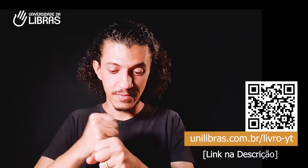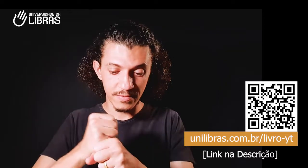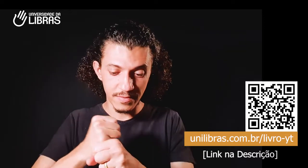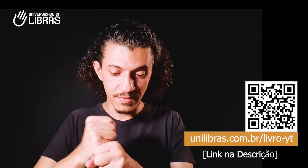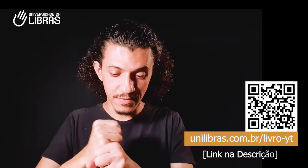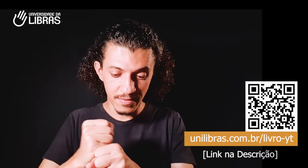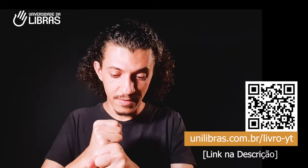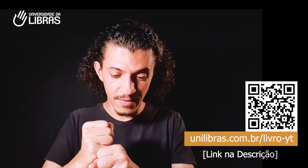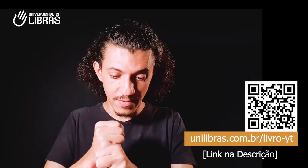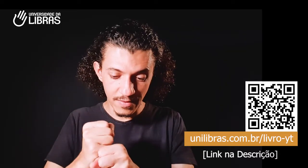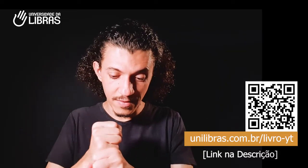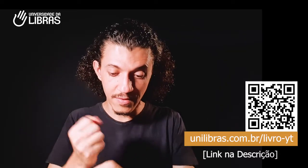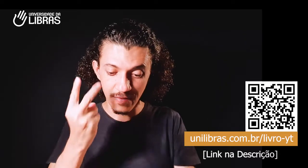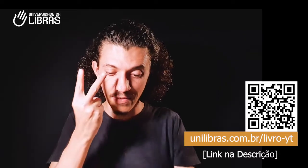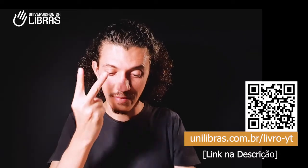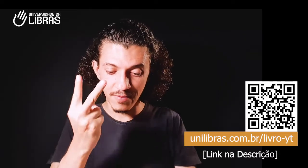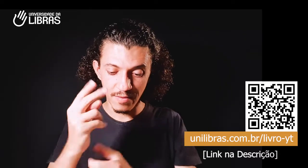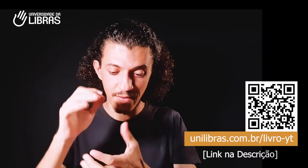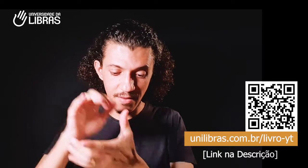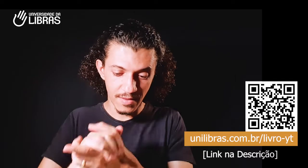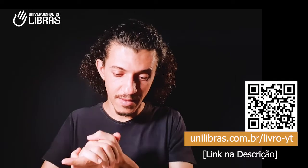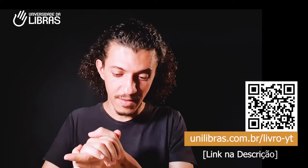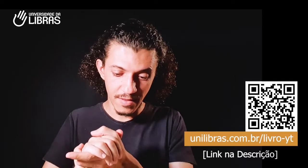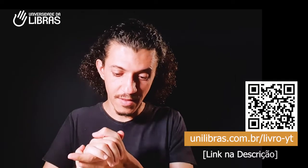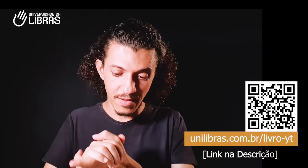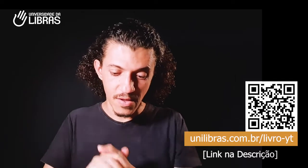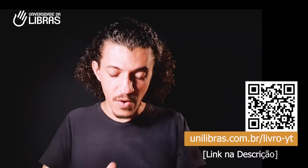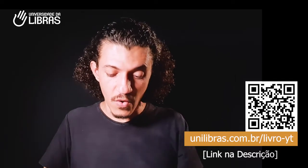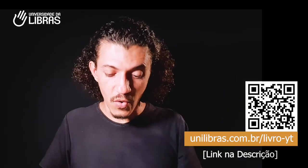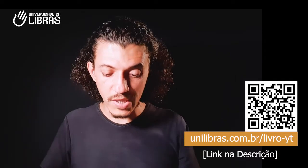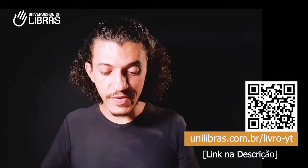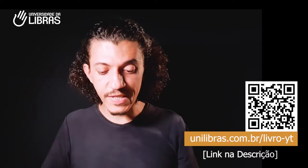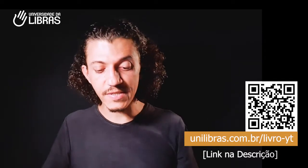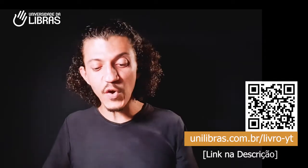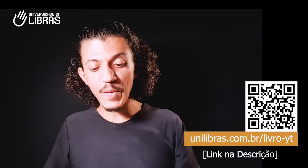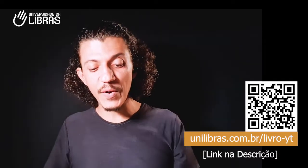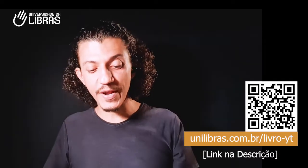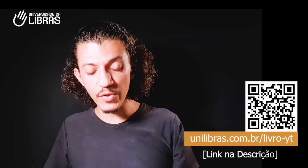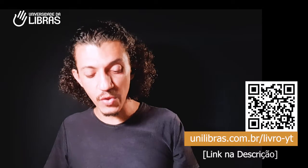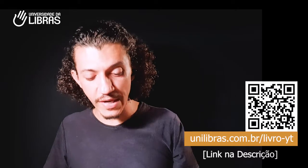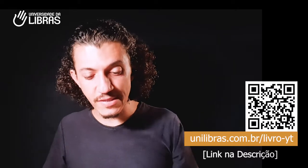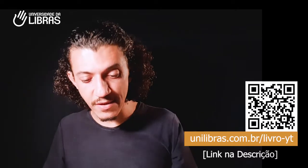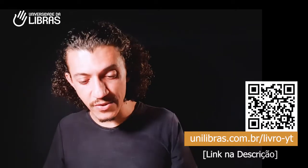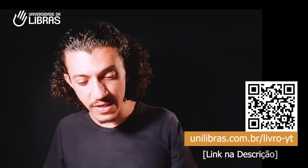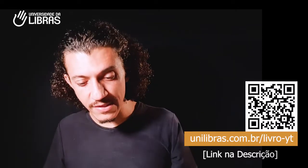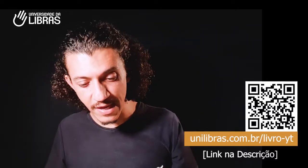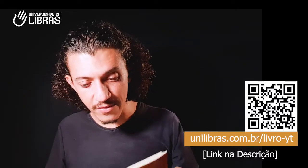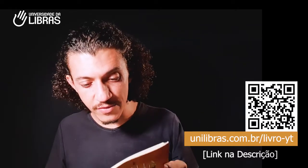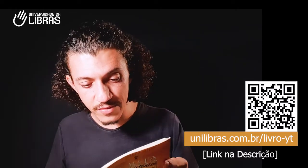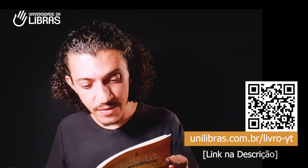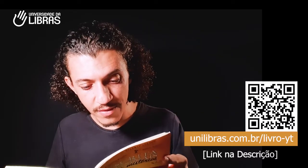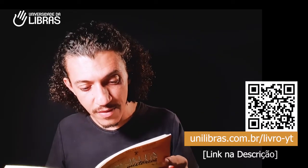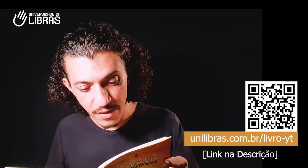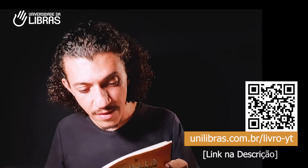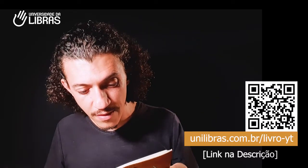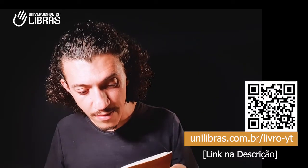E aí e hoje vocês estão comemorando 2 anos de casados e